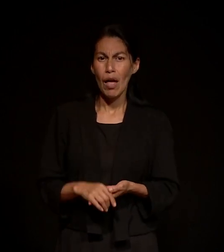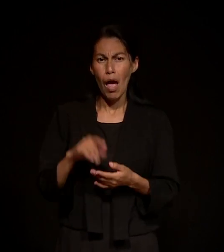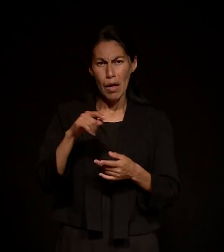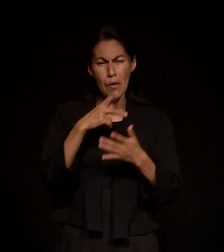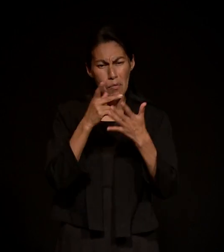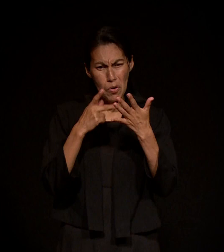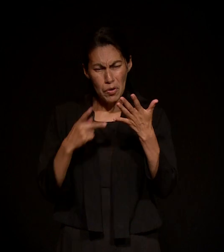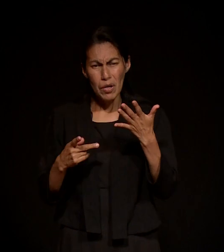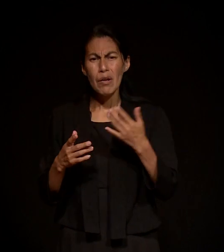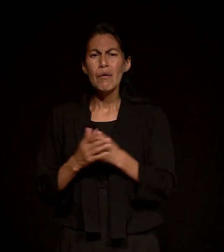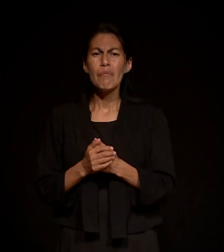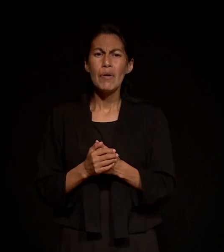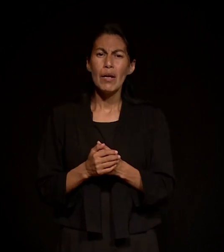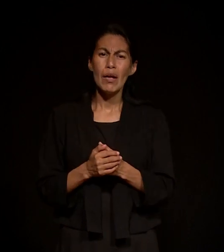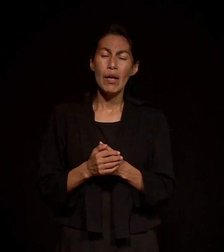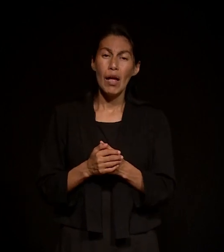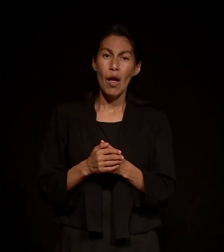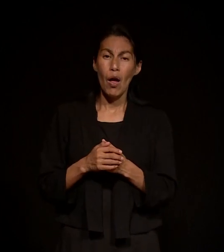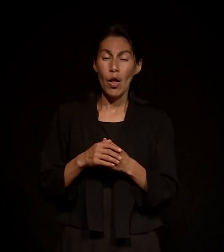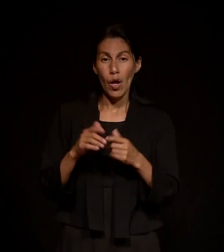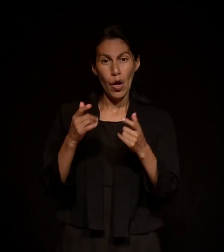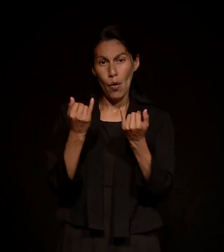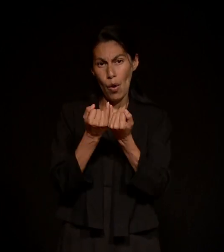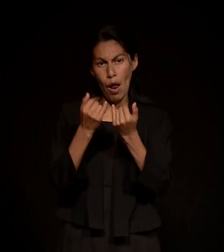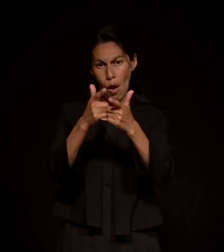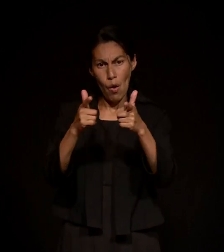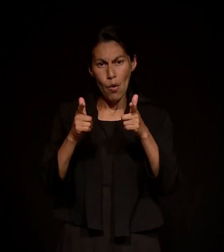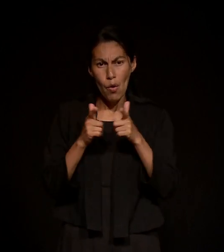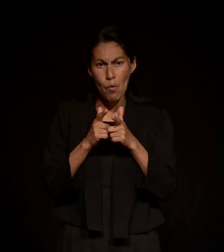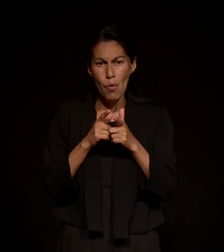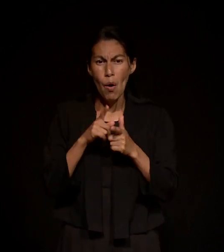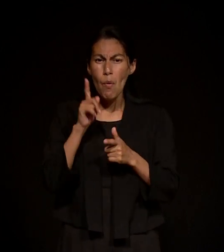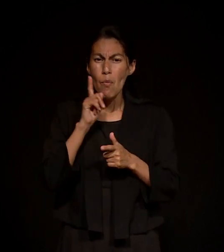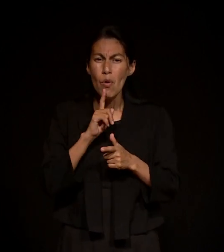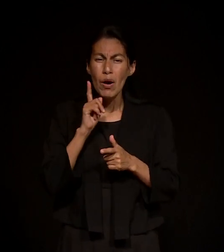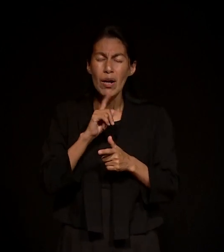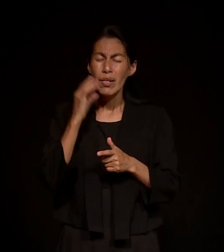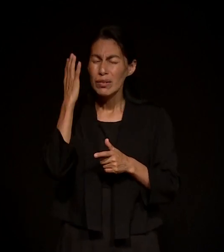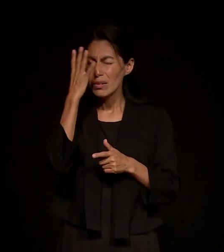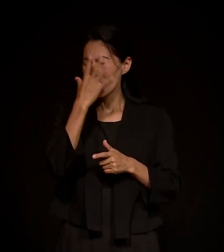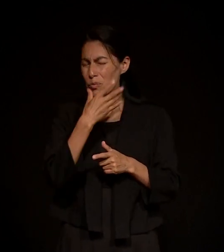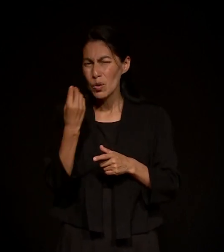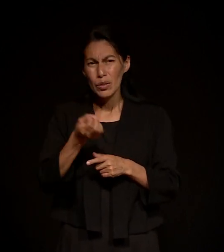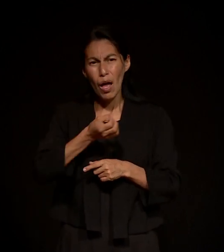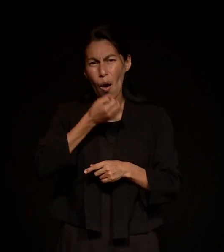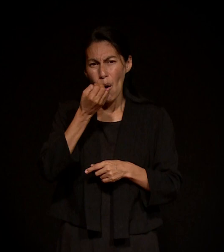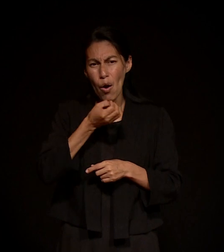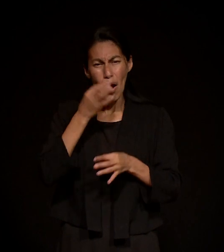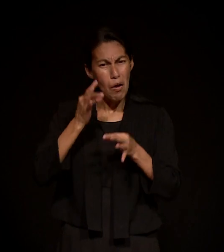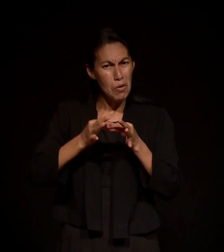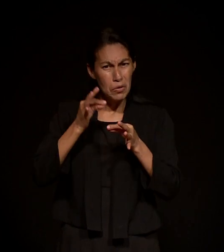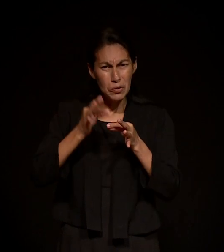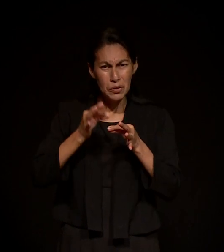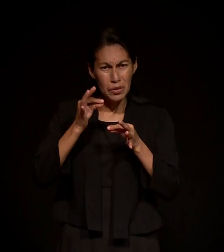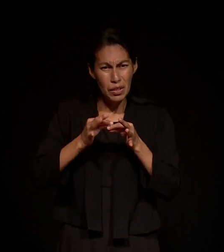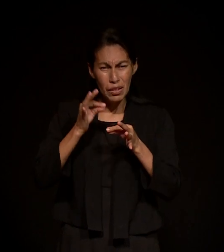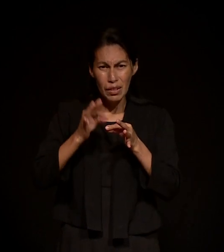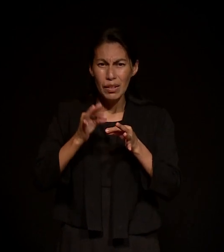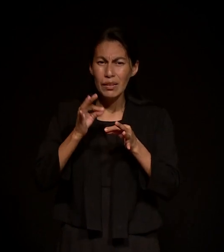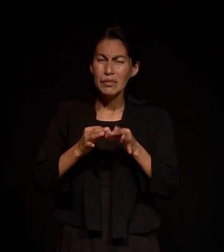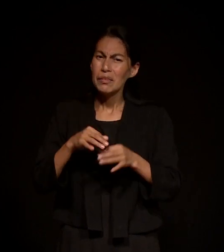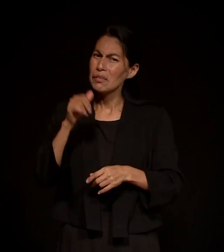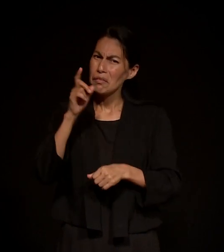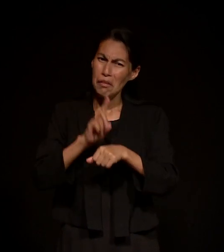programa, fuera del programa, hay un grupo de preciosas mujeres, damas, que oran por sus